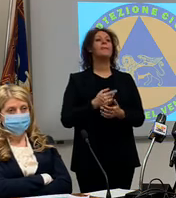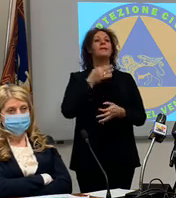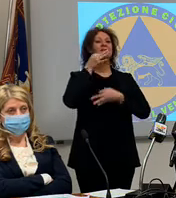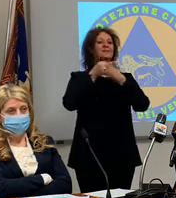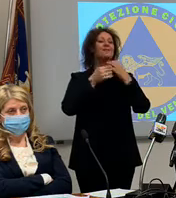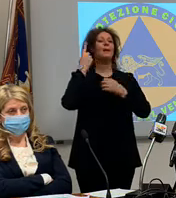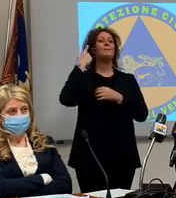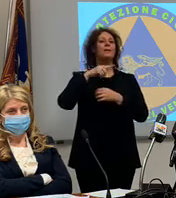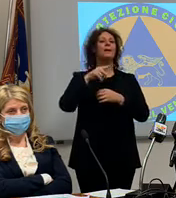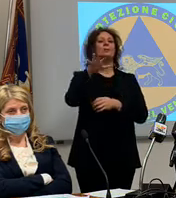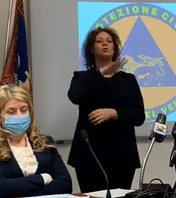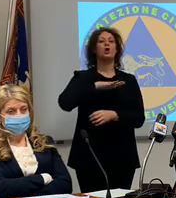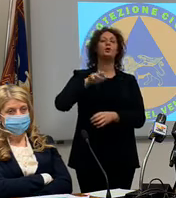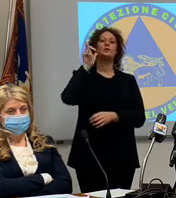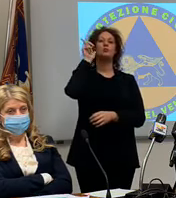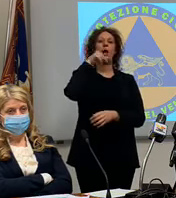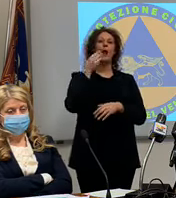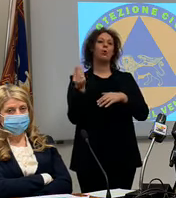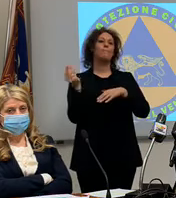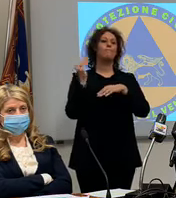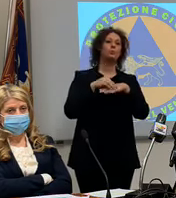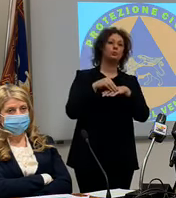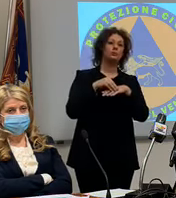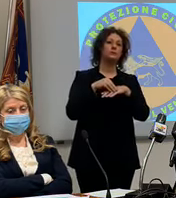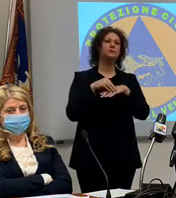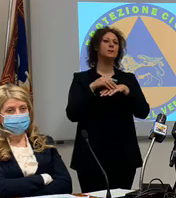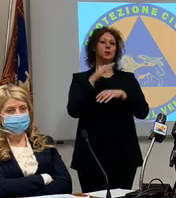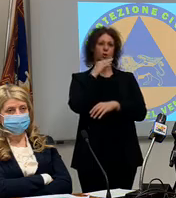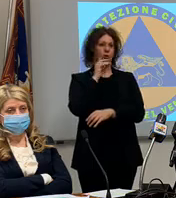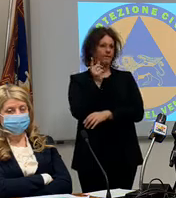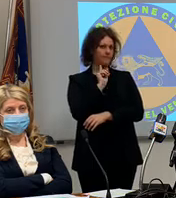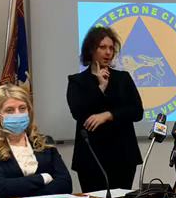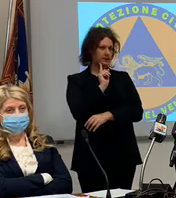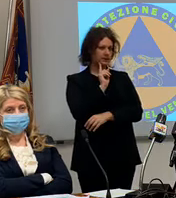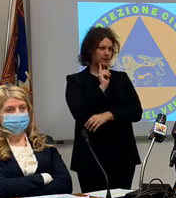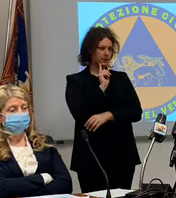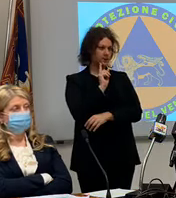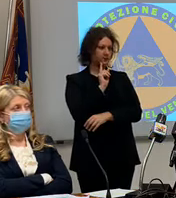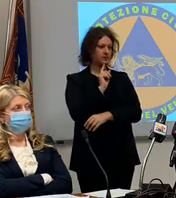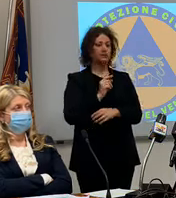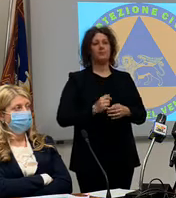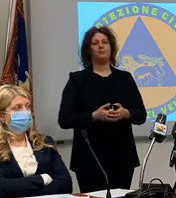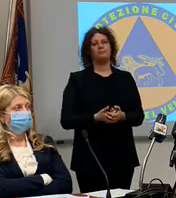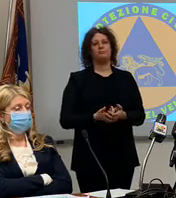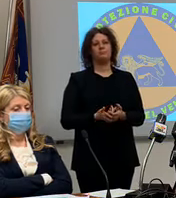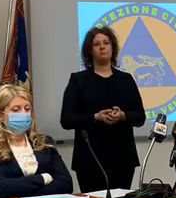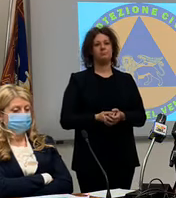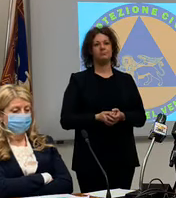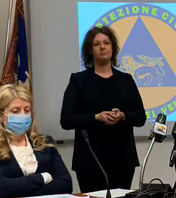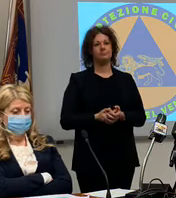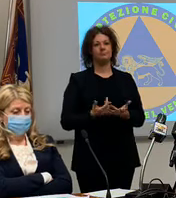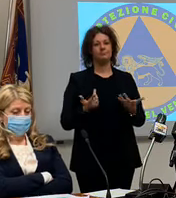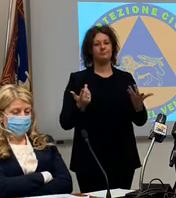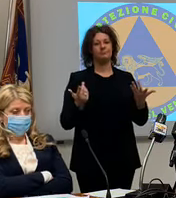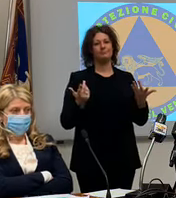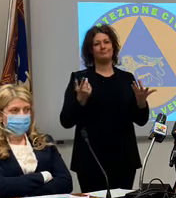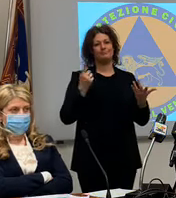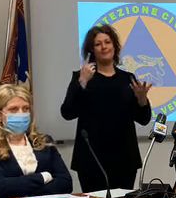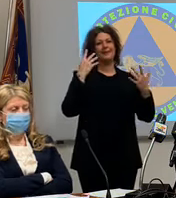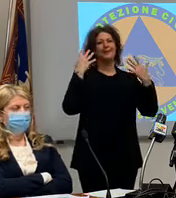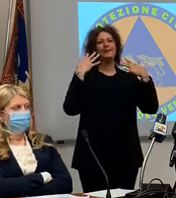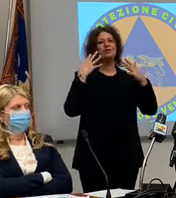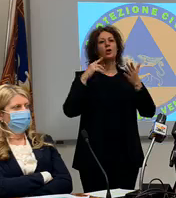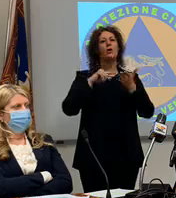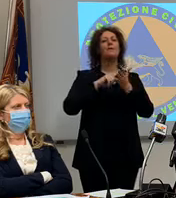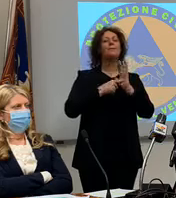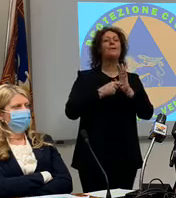Plus Quindi quello che è stato stanziato fino adesso non basta no non ce no Guardate cioè considerate 19 milioni